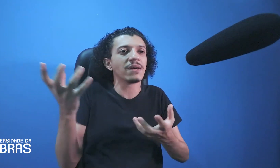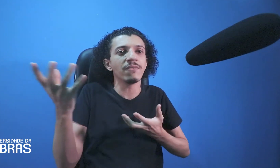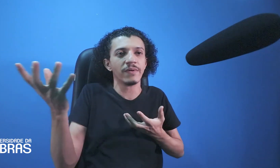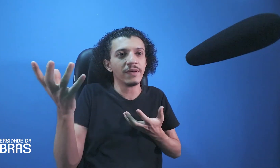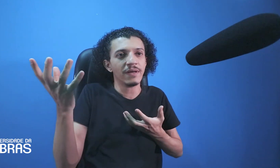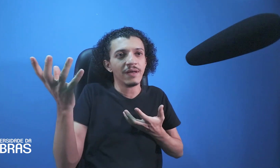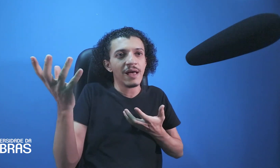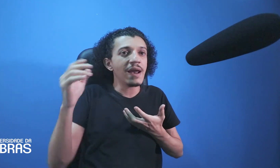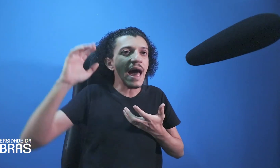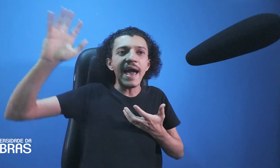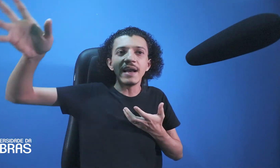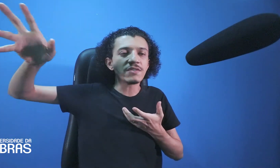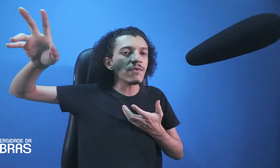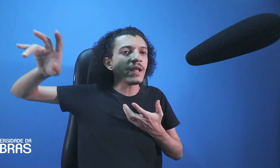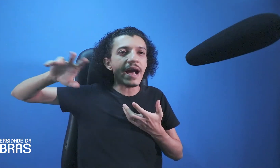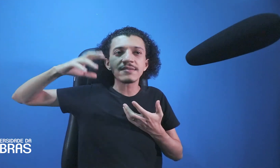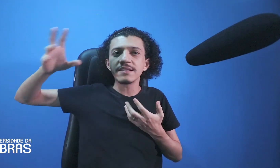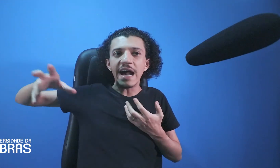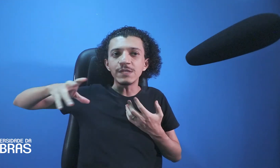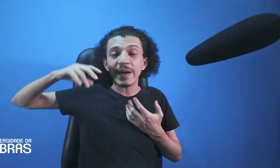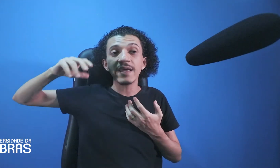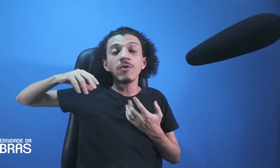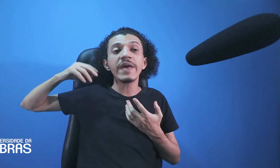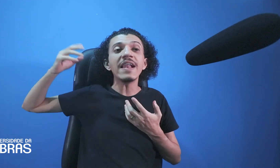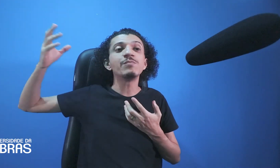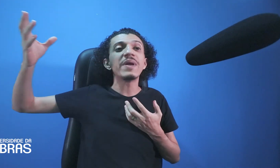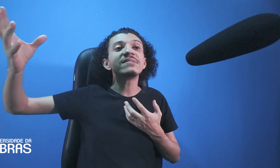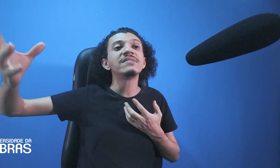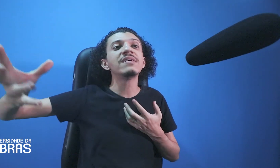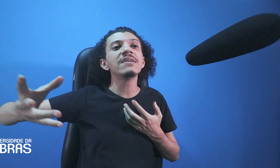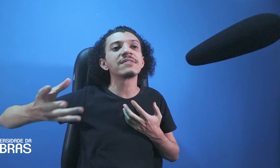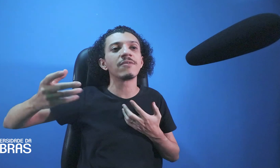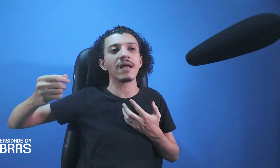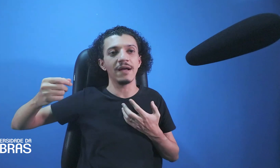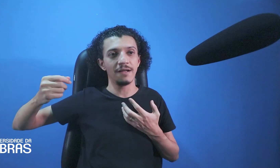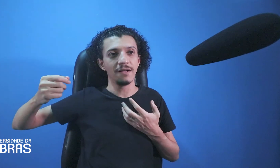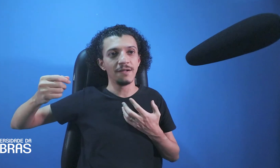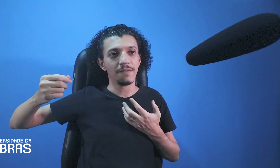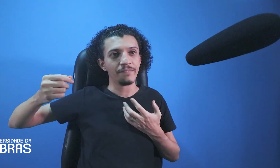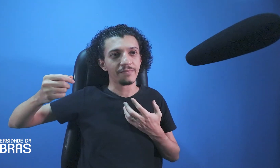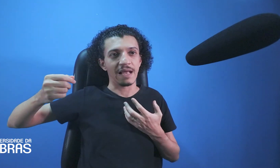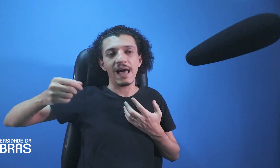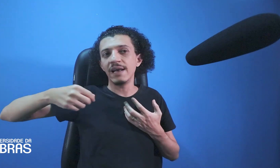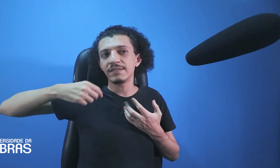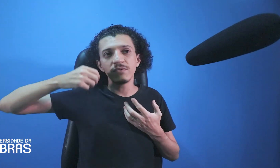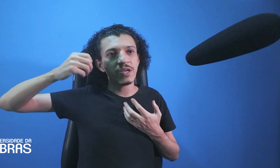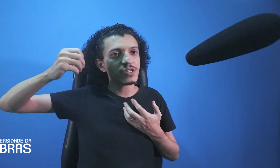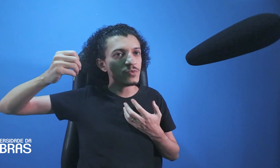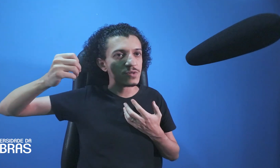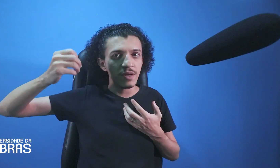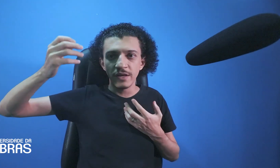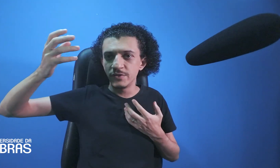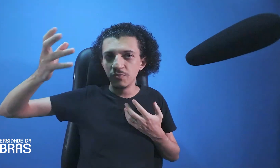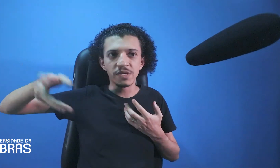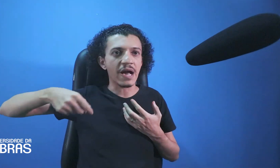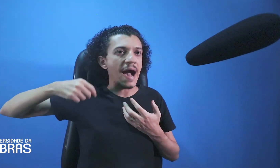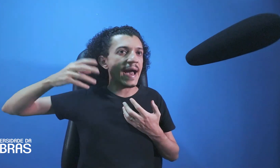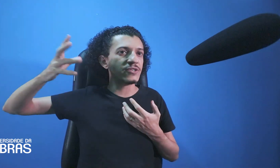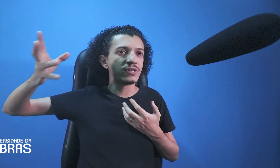conexão. Lá eles vão criar sinais para aquilo que eles precisam lá. Lá eles têm os ritmos musicais, de